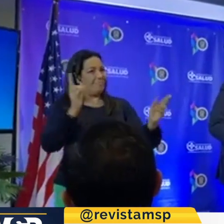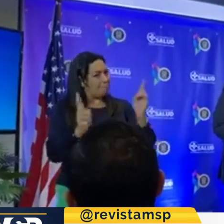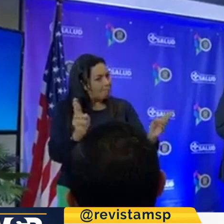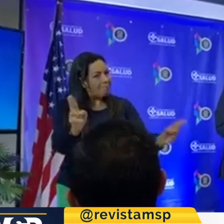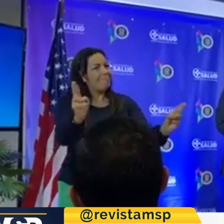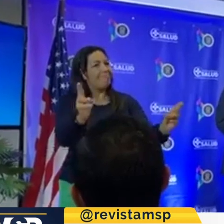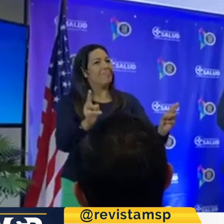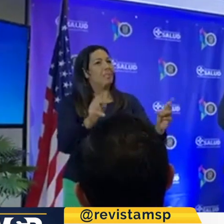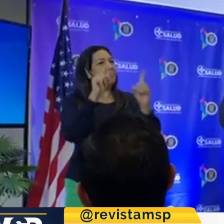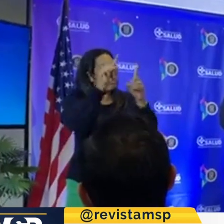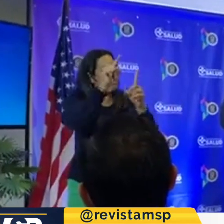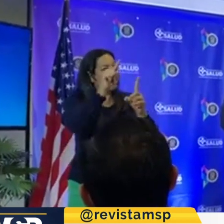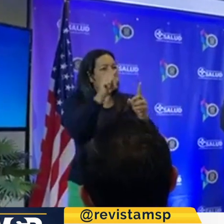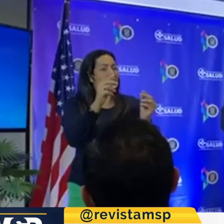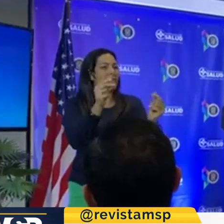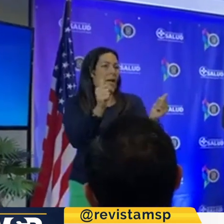llegar